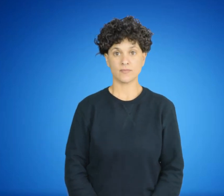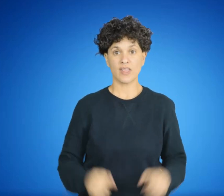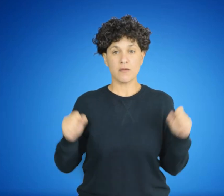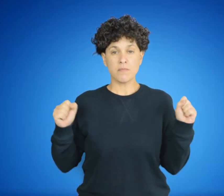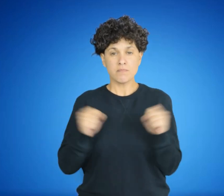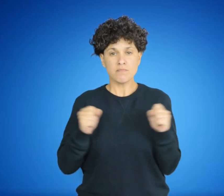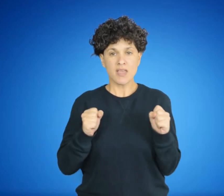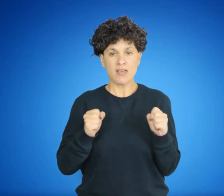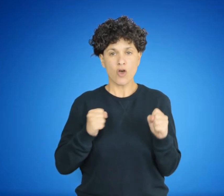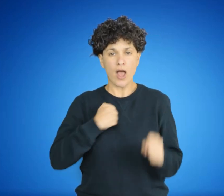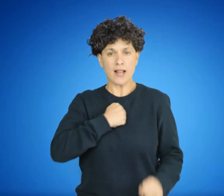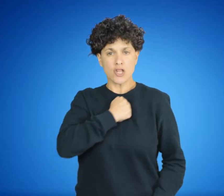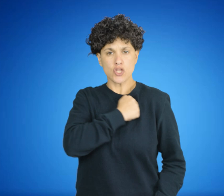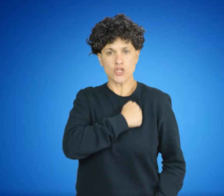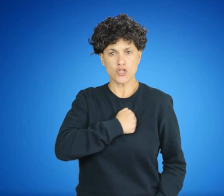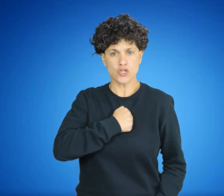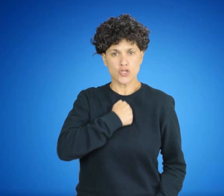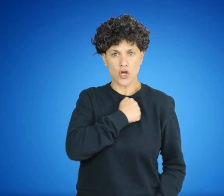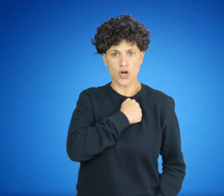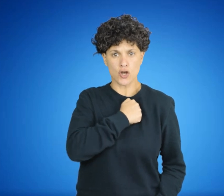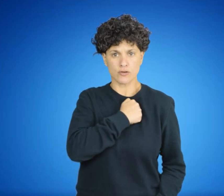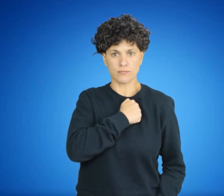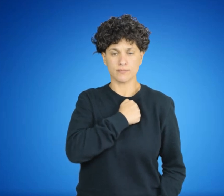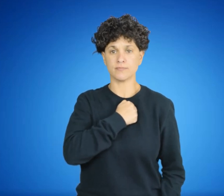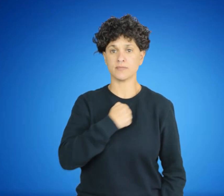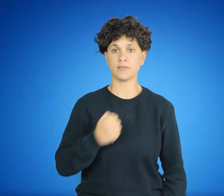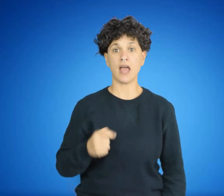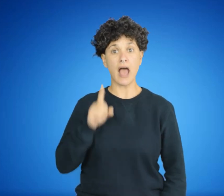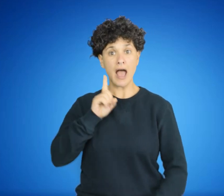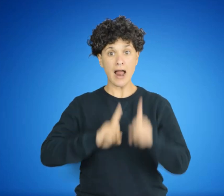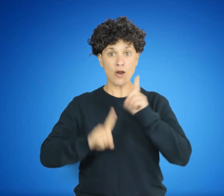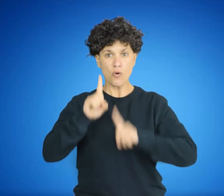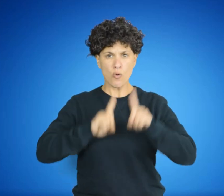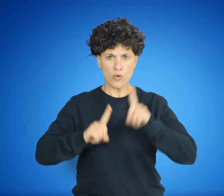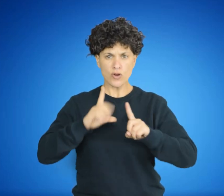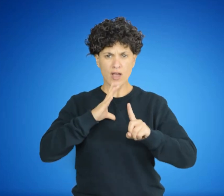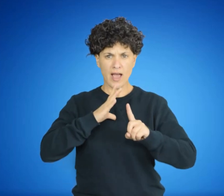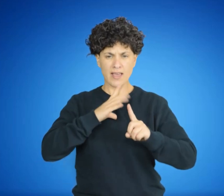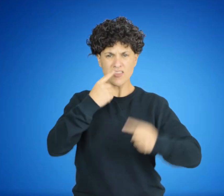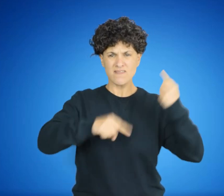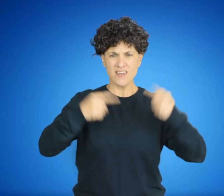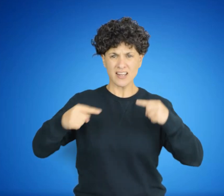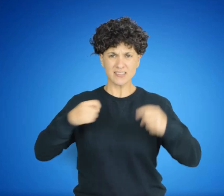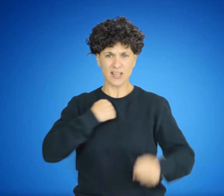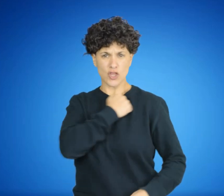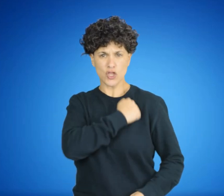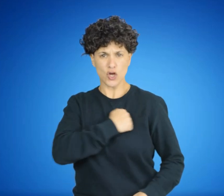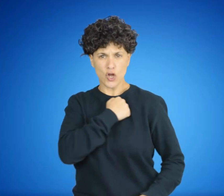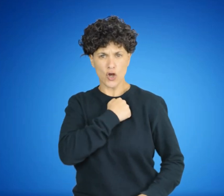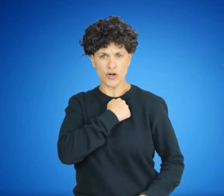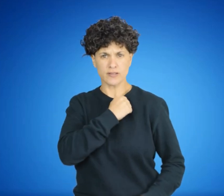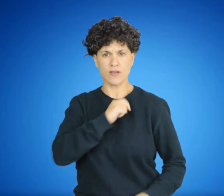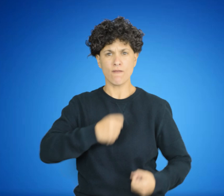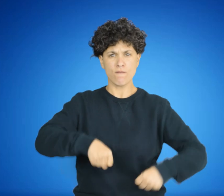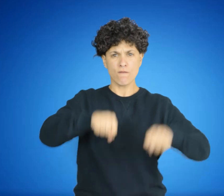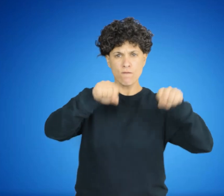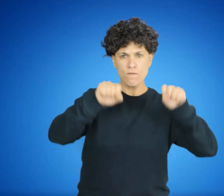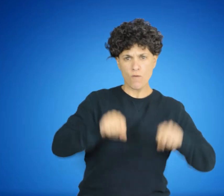al dolor todo dolor es en realidad fácilmente soportable si se trata de un dolor